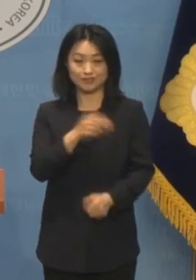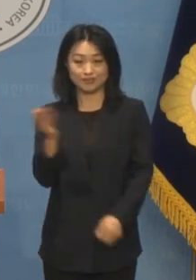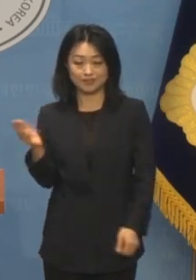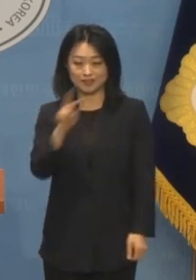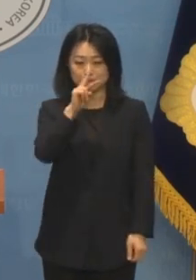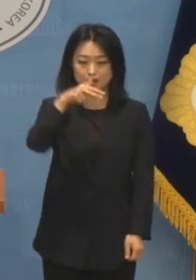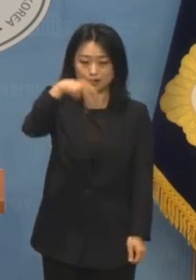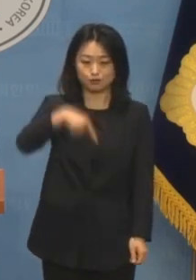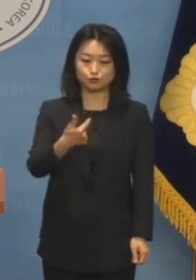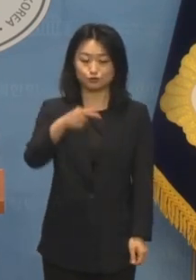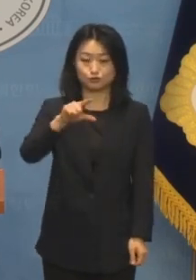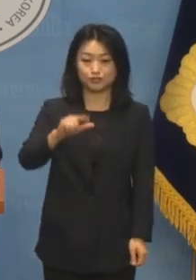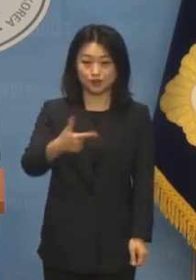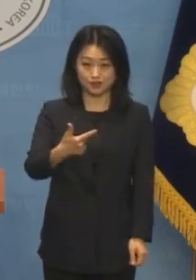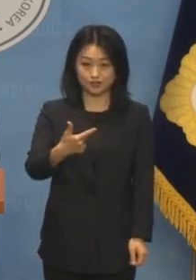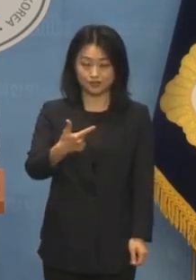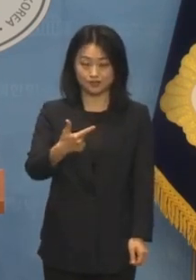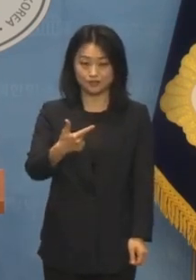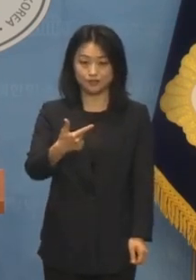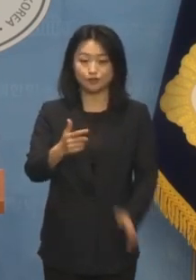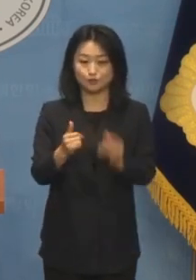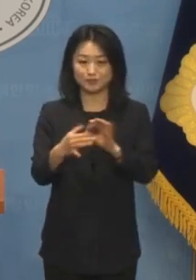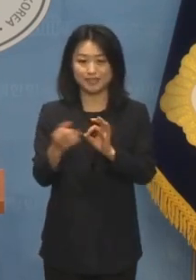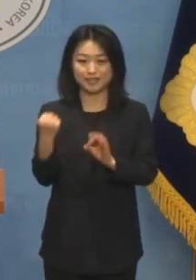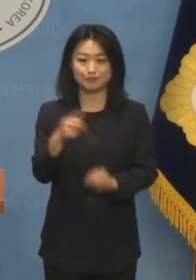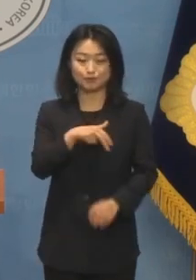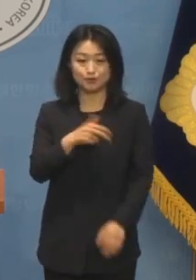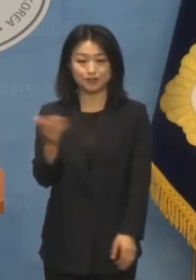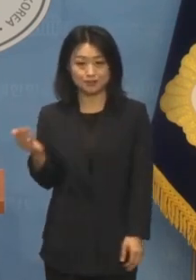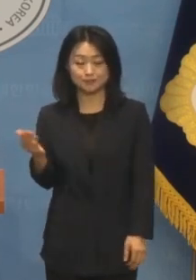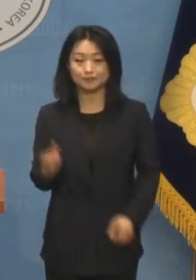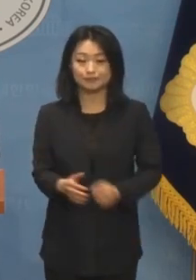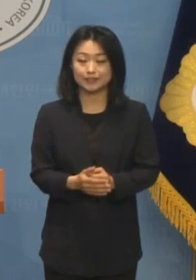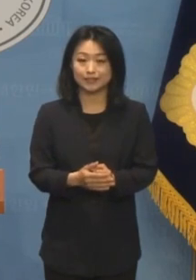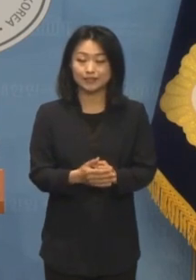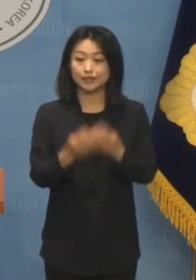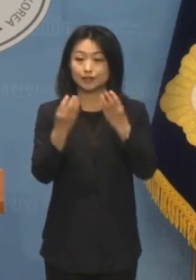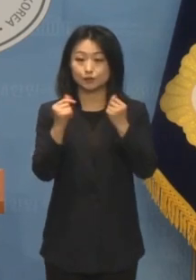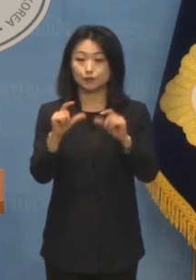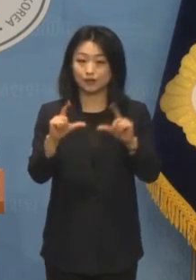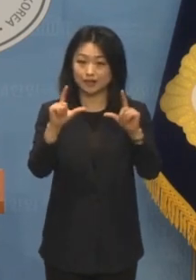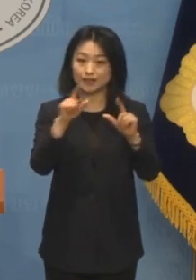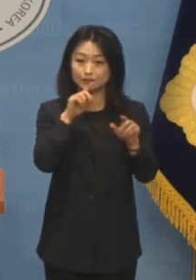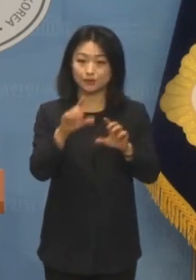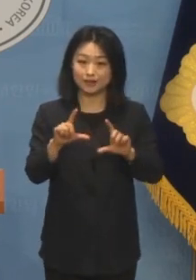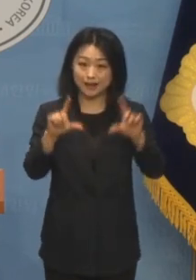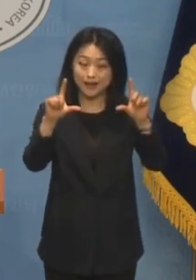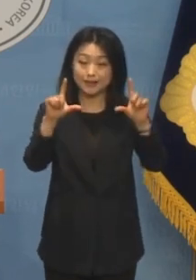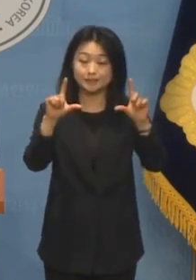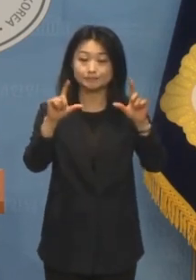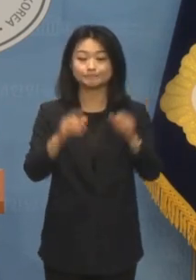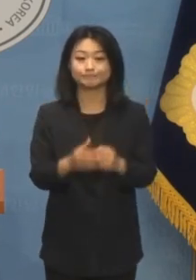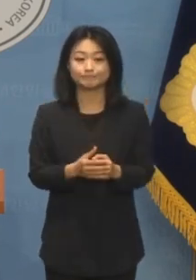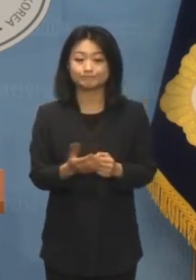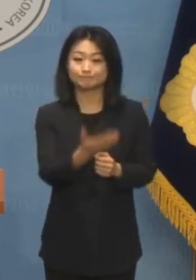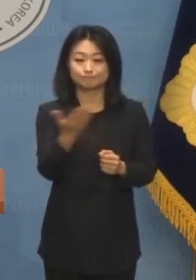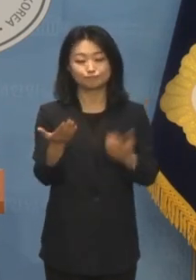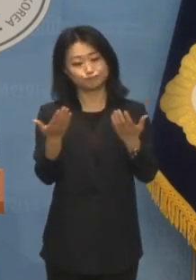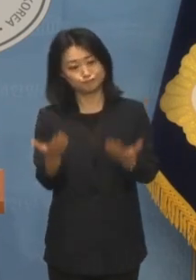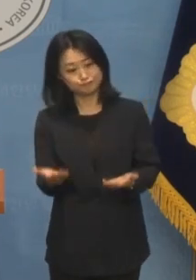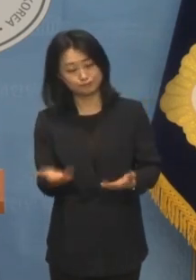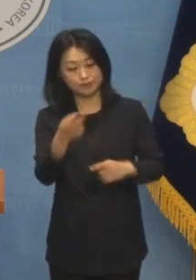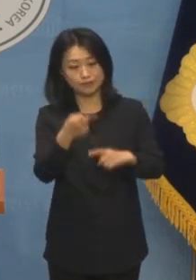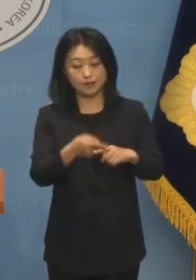저녁 가족들과 평화로운 시간을 보내시던 국민께서 갑작스러운 오물풍선 공습 예비 경보